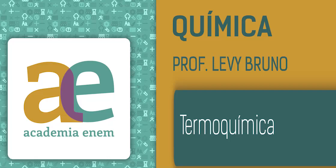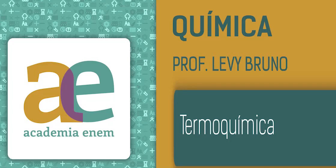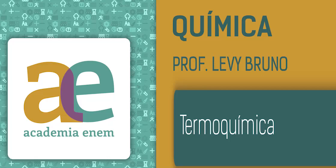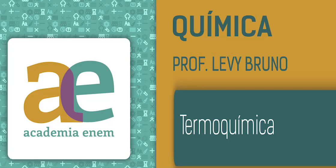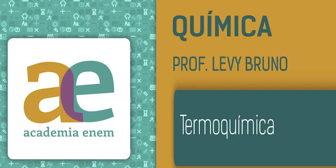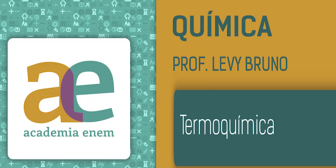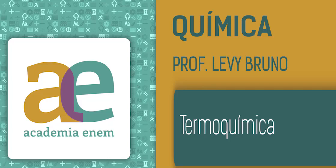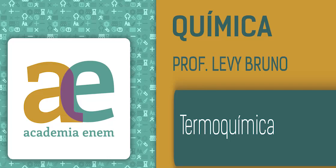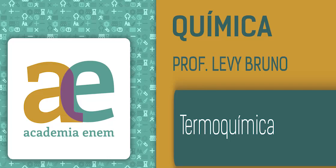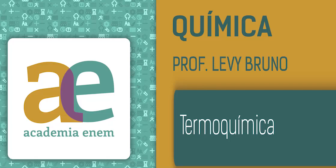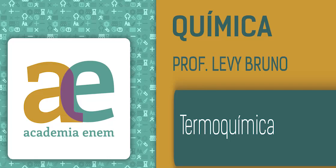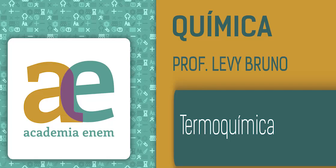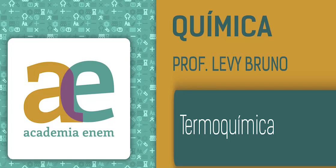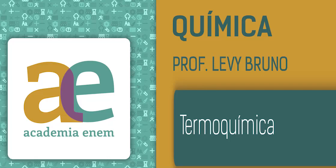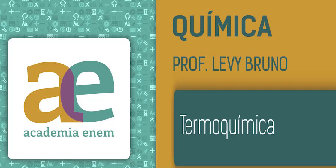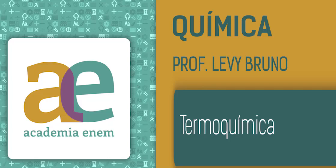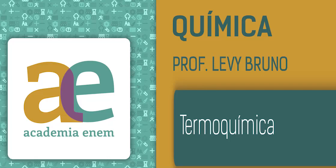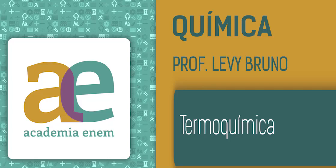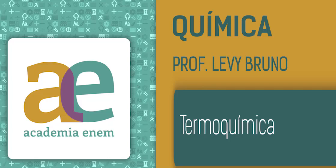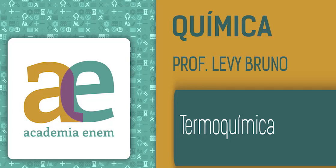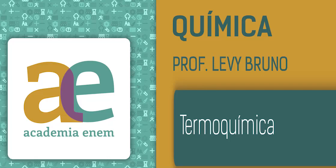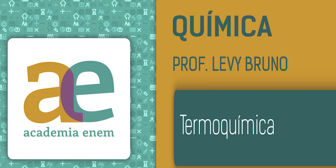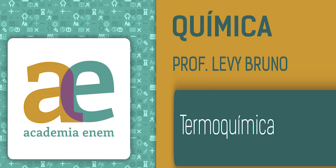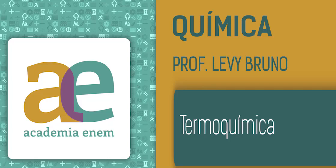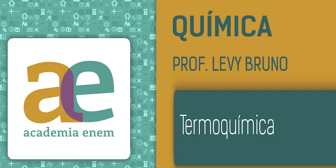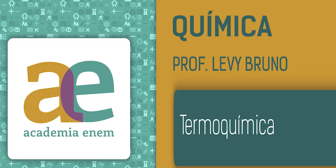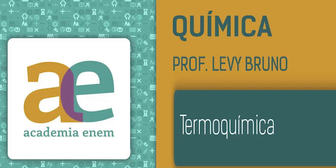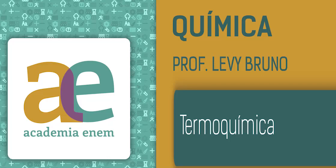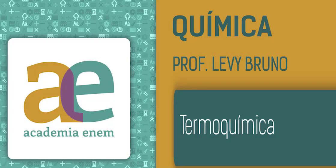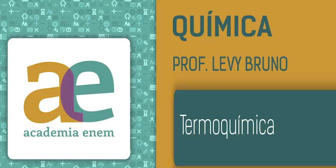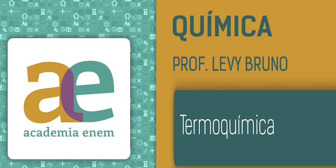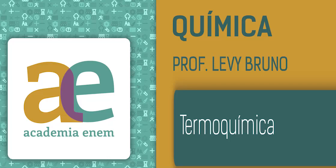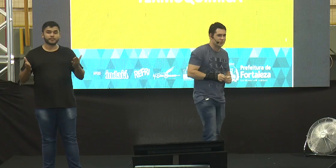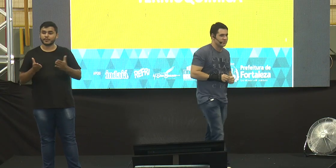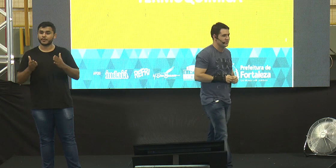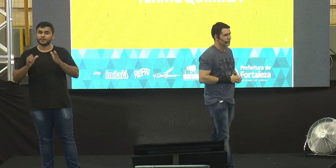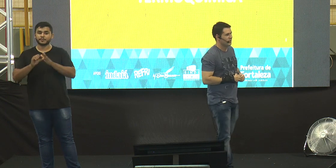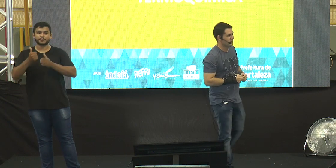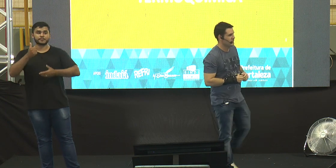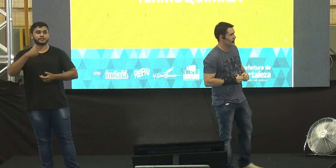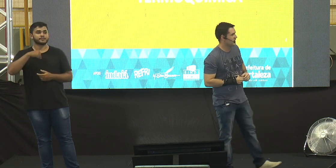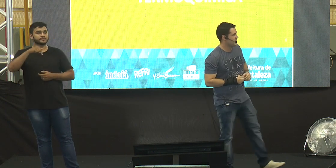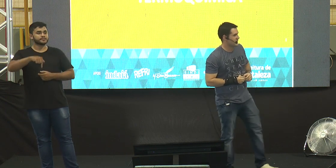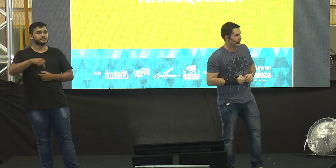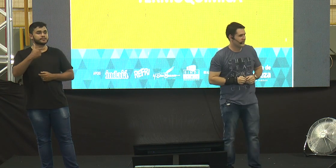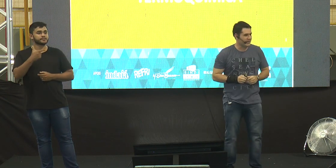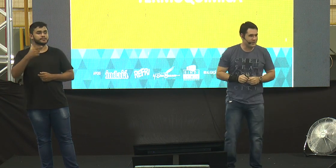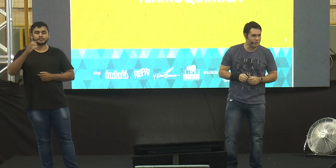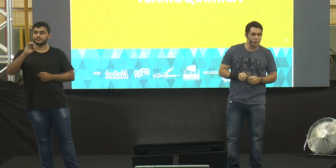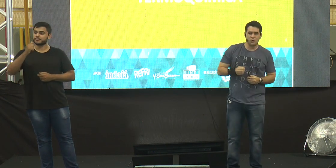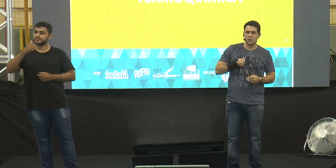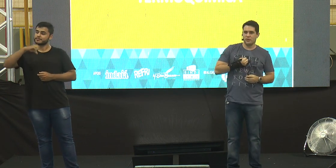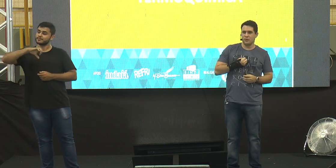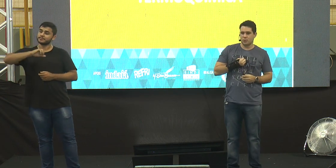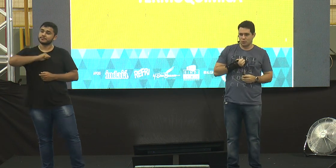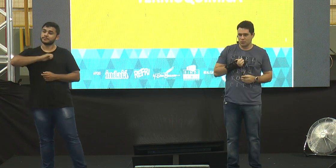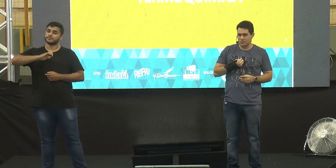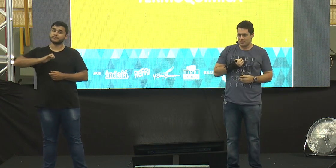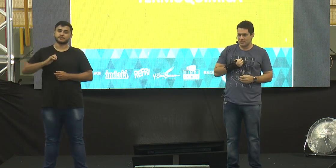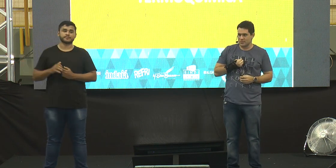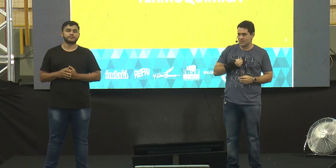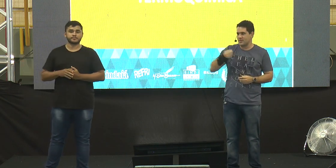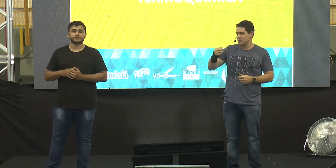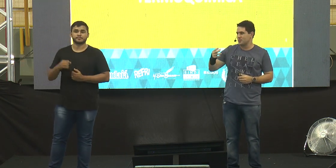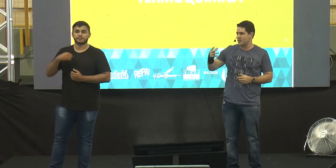Boa tarde a todos. É um prazer estar aqui pela primeira vez esse ano de 2019. Eu sou o professor Levi